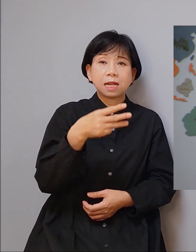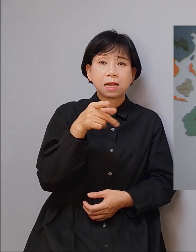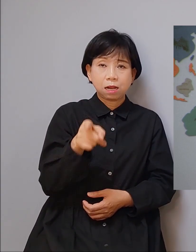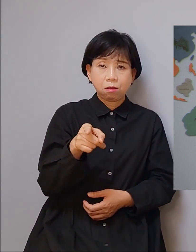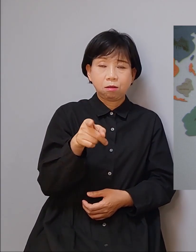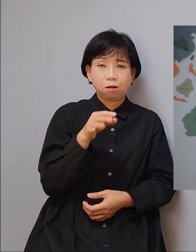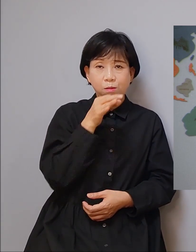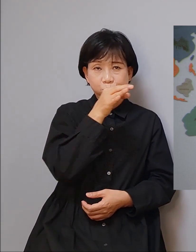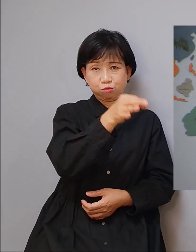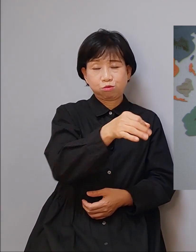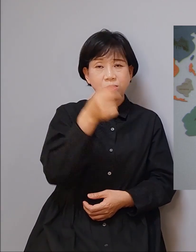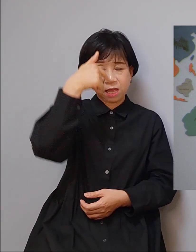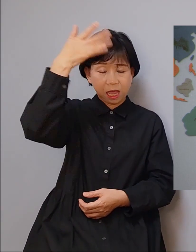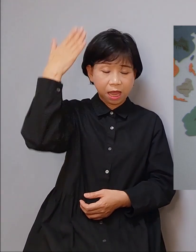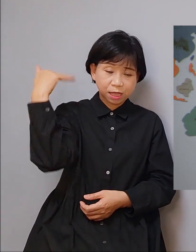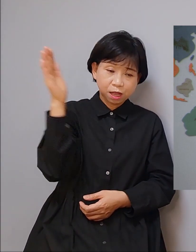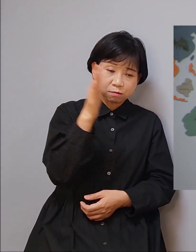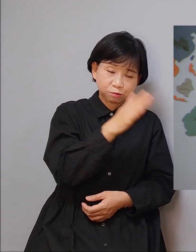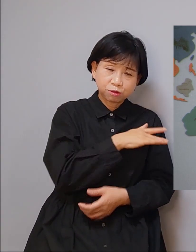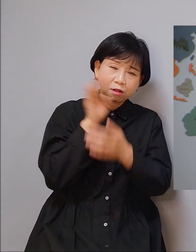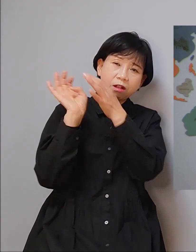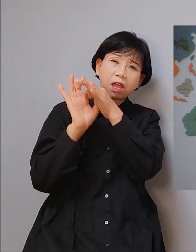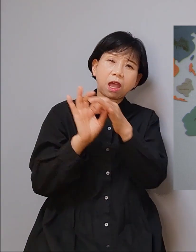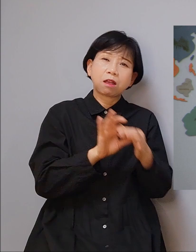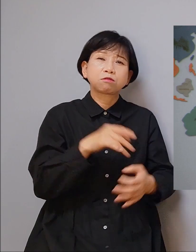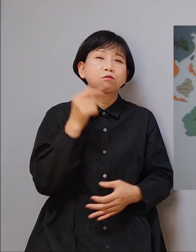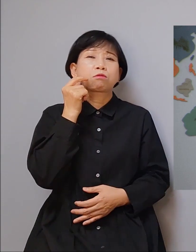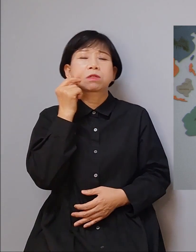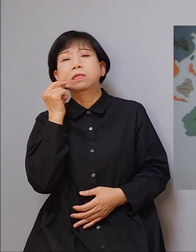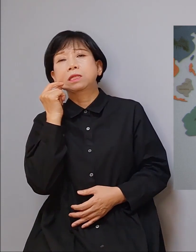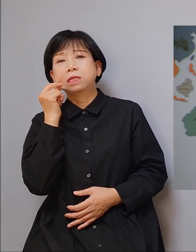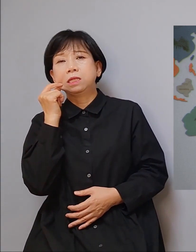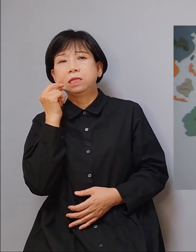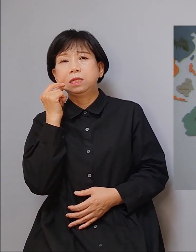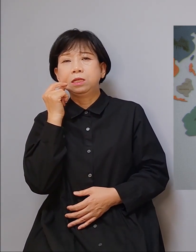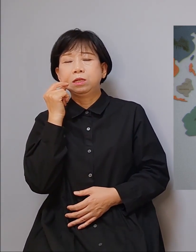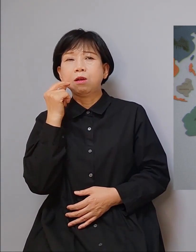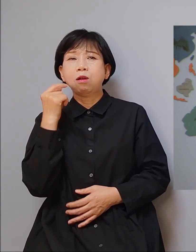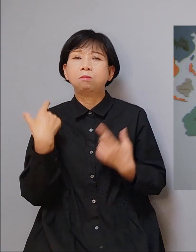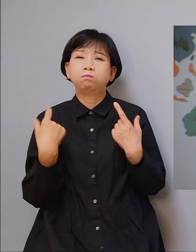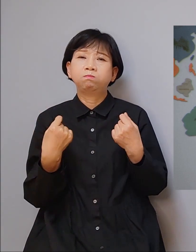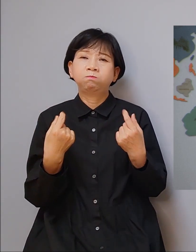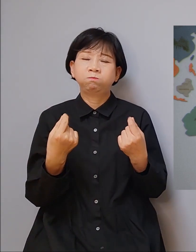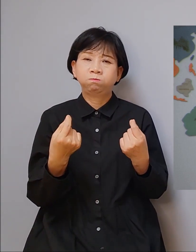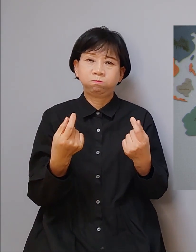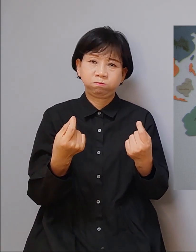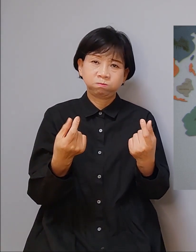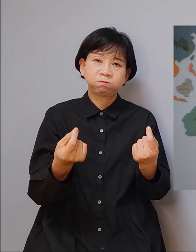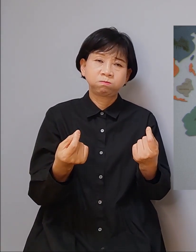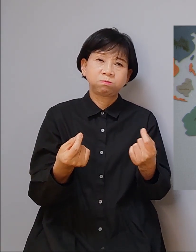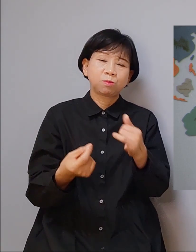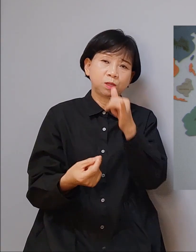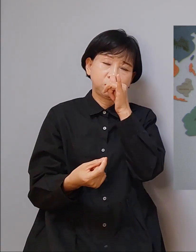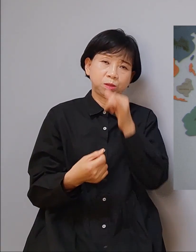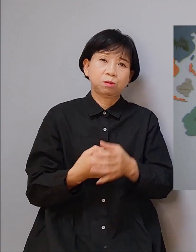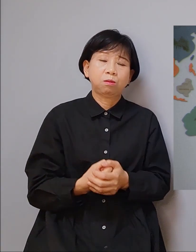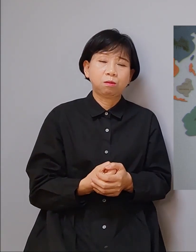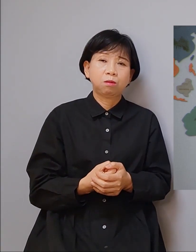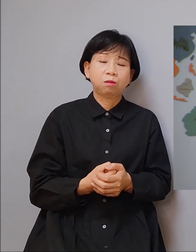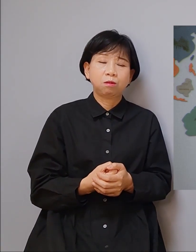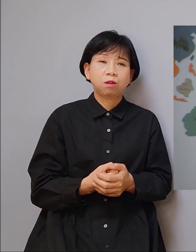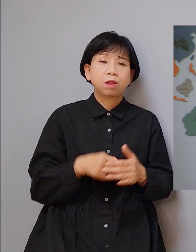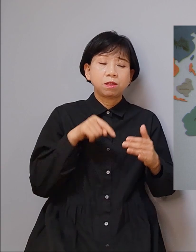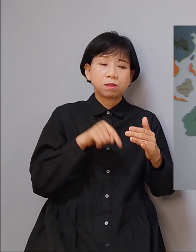거예요. 그러니까 독자들로 하여금 읽게 만드는 뭐 이유가 있지 않겠어요? 그렇죠? 내면 세계의